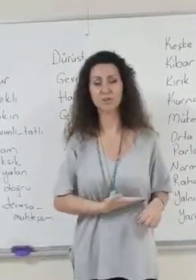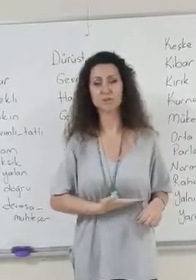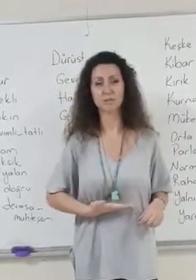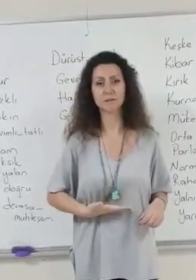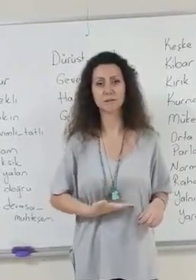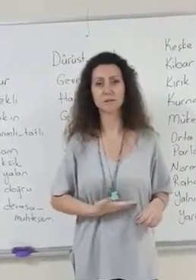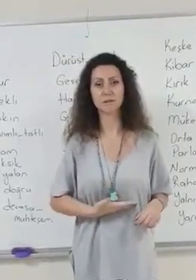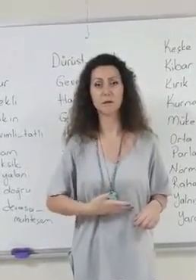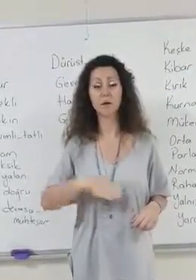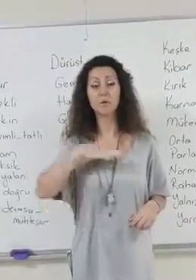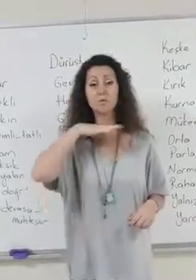tok,